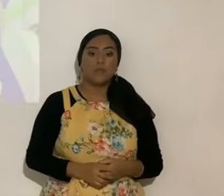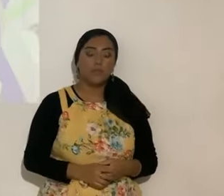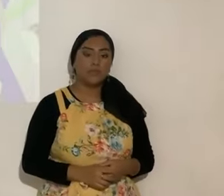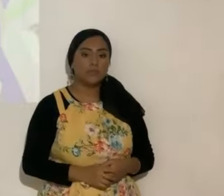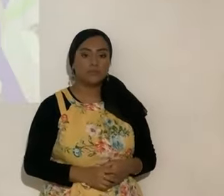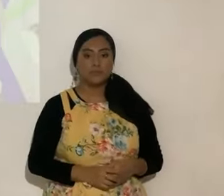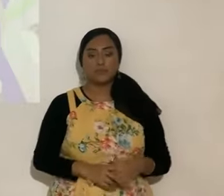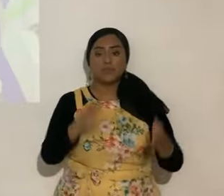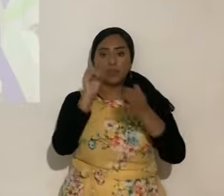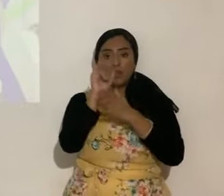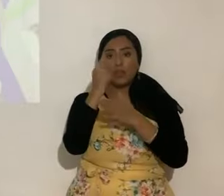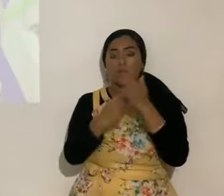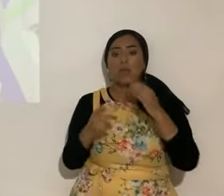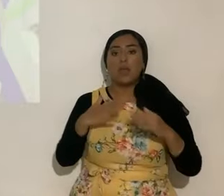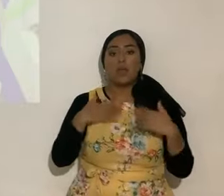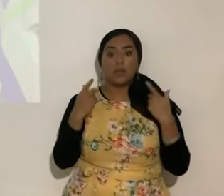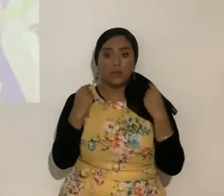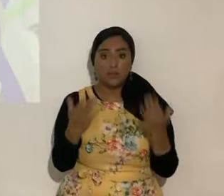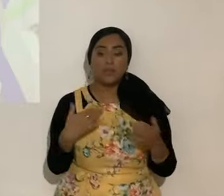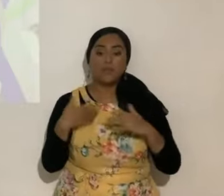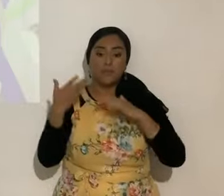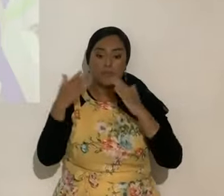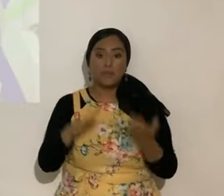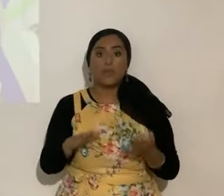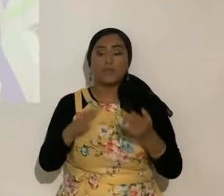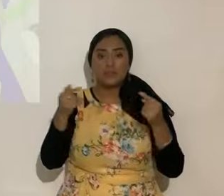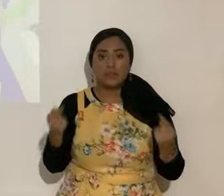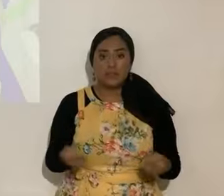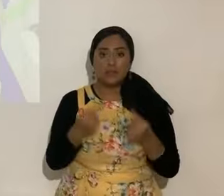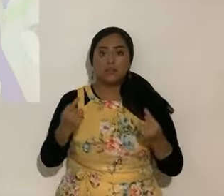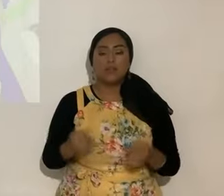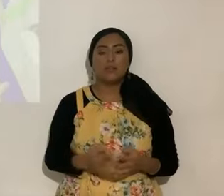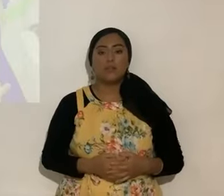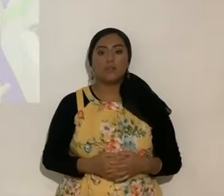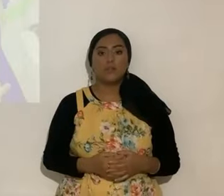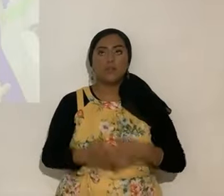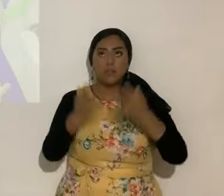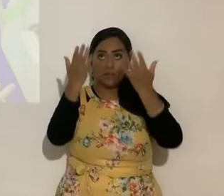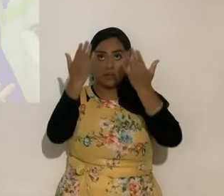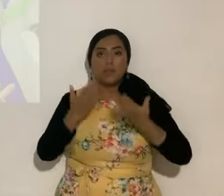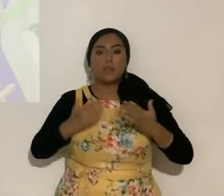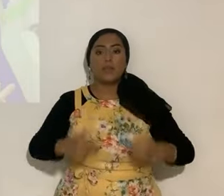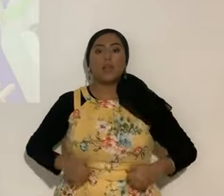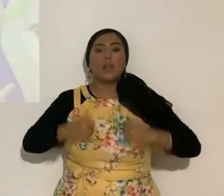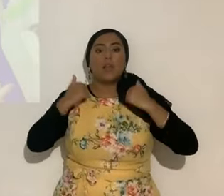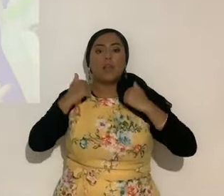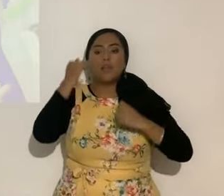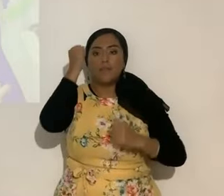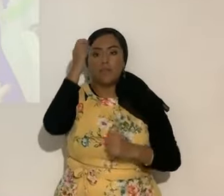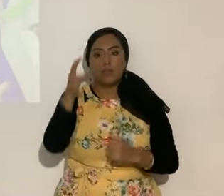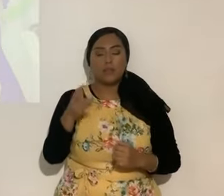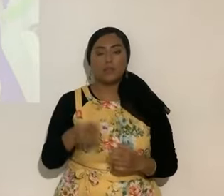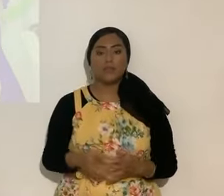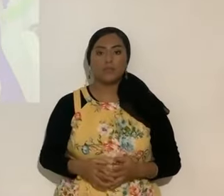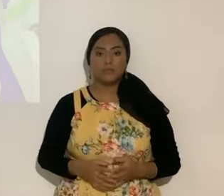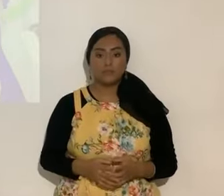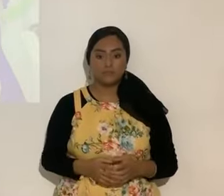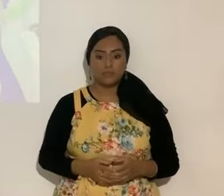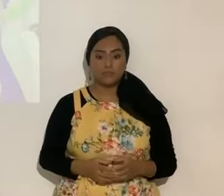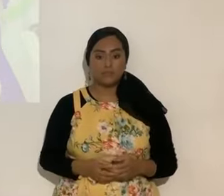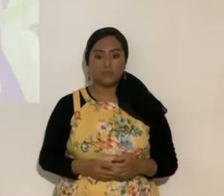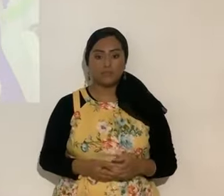eso es lo que yo hago, yo estaba muerto, en mis delitos, y pecados, y me dio vida, Yahshua, no es una resurrección, ¿acaso